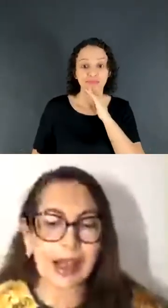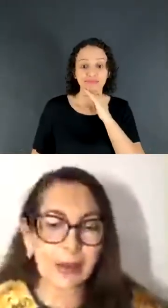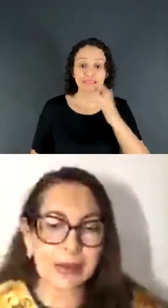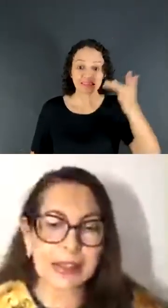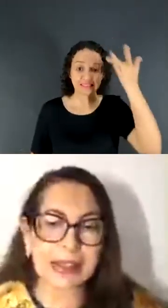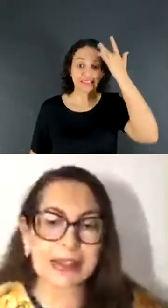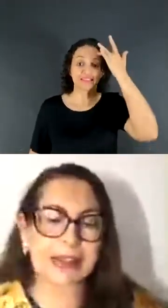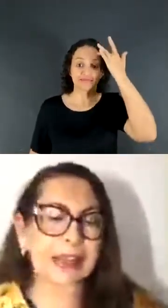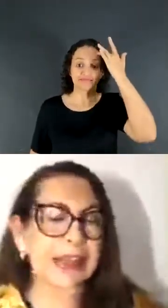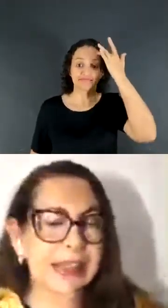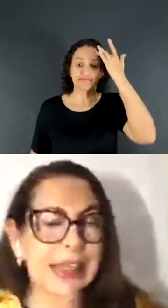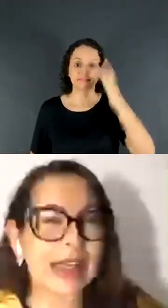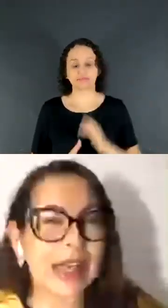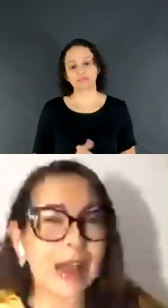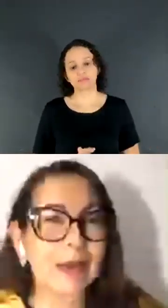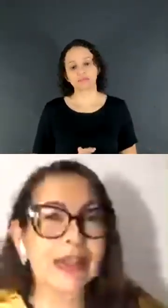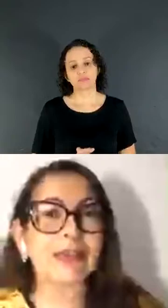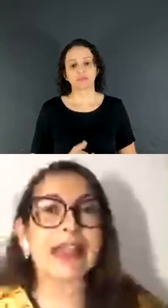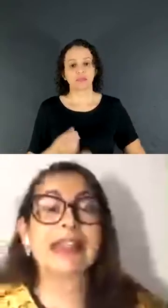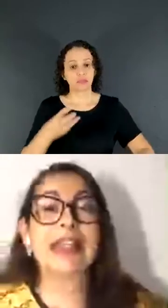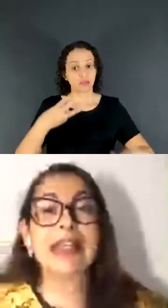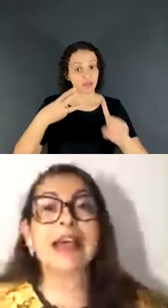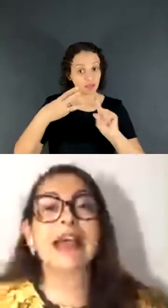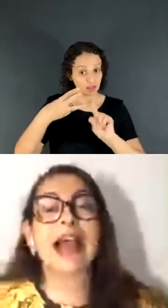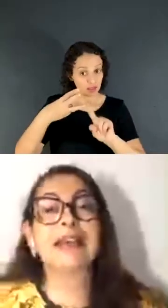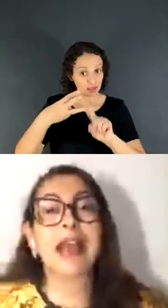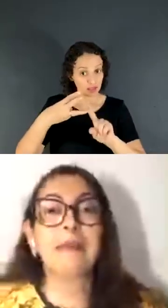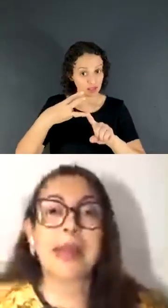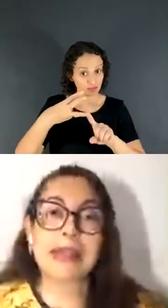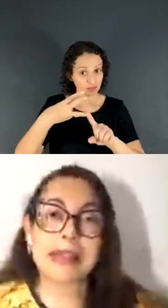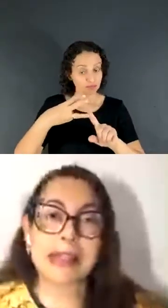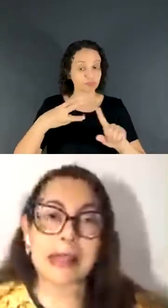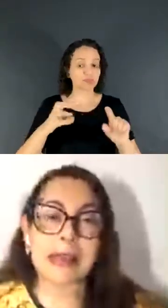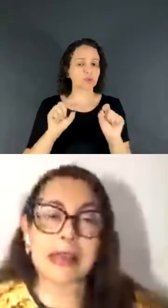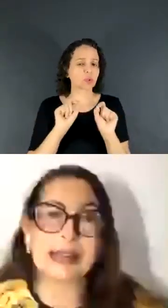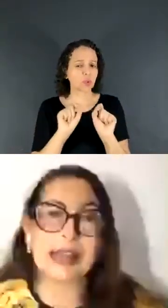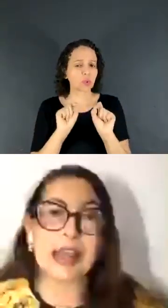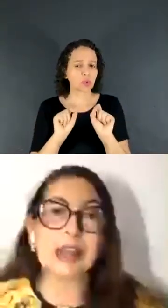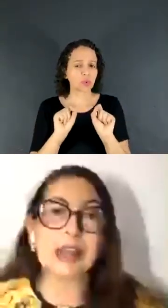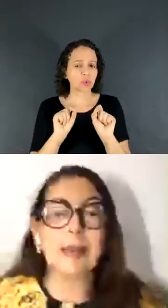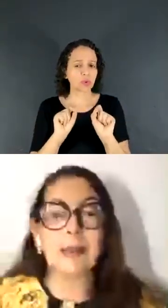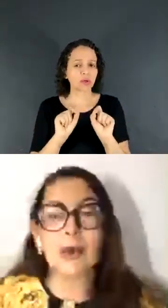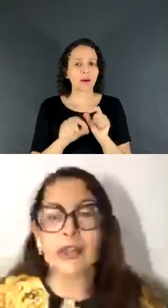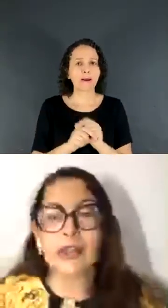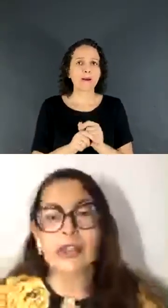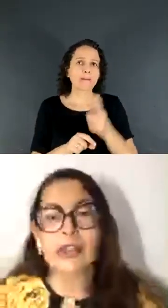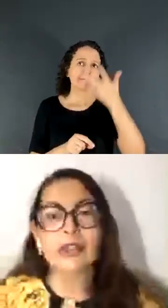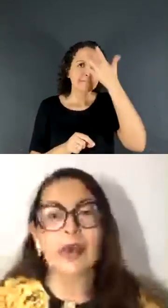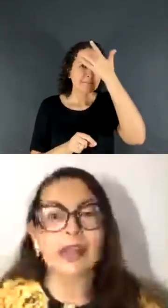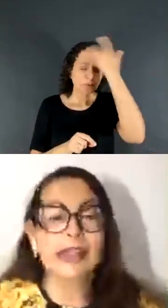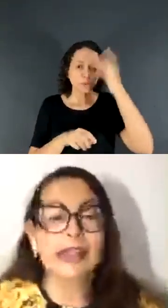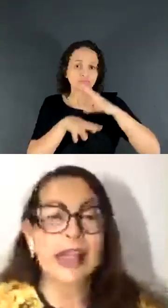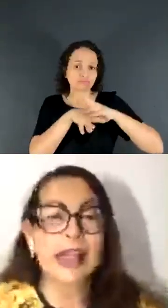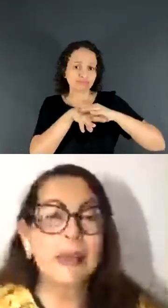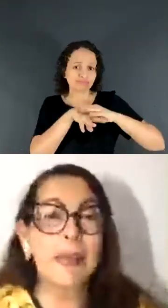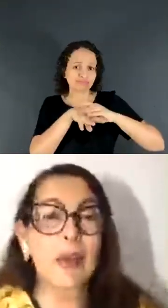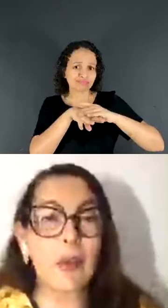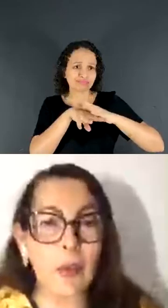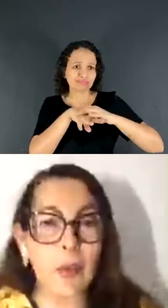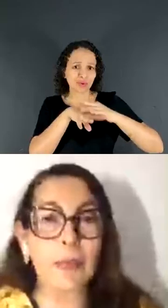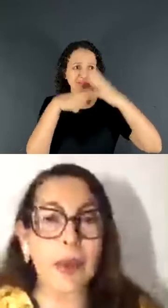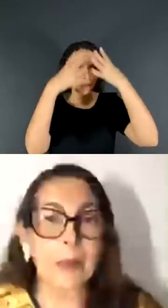outra causa, a terceira causa, né, seria a demência, certo? Muitas pessoas, quando elas